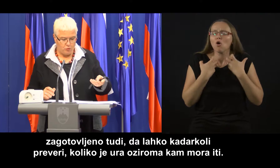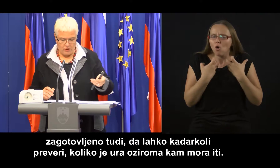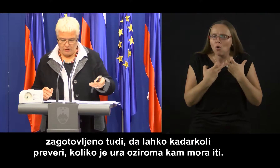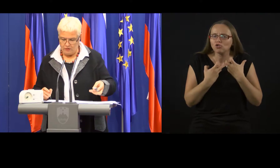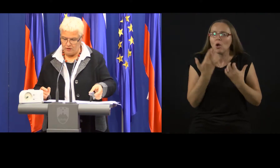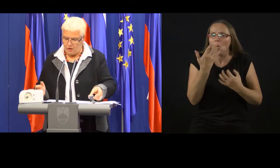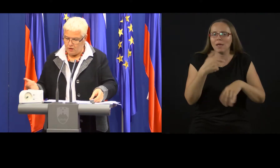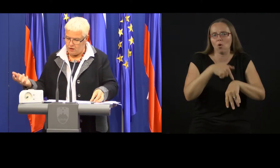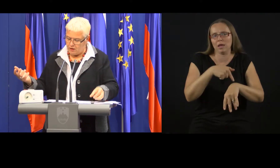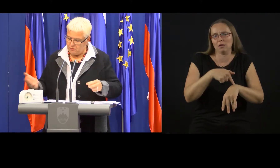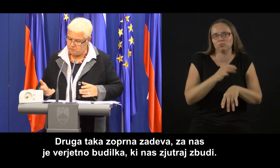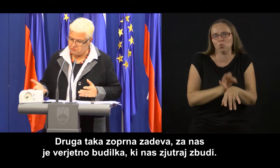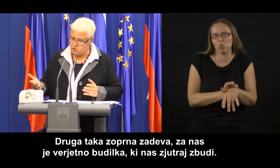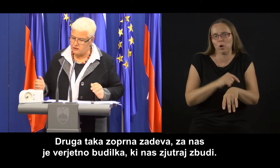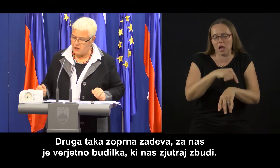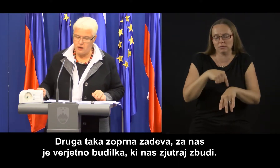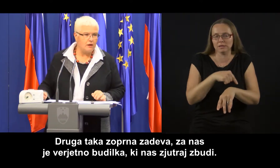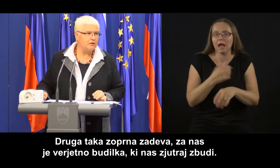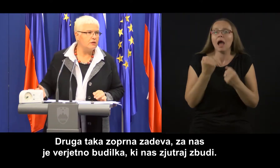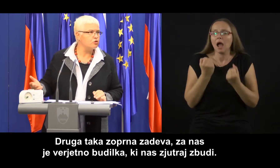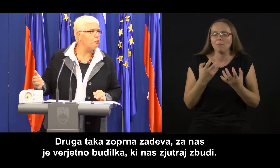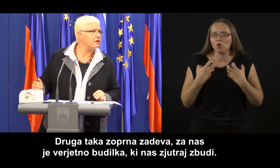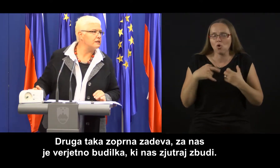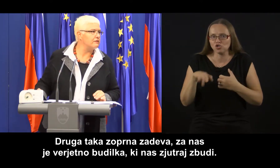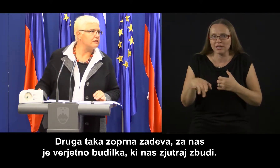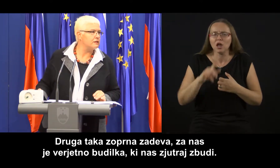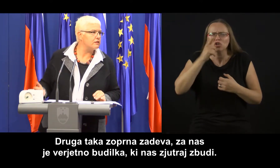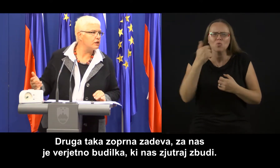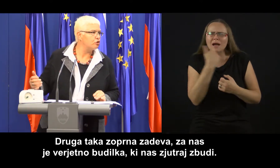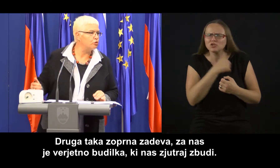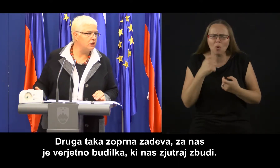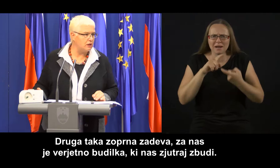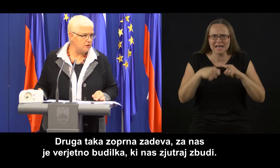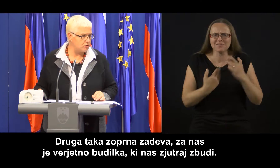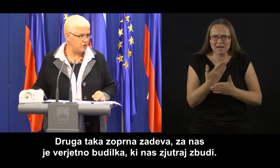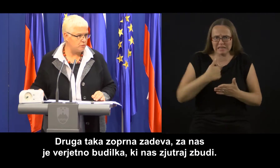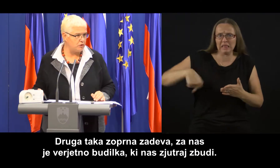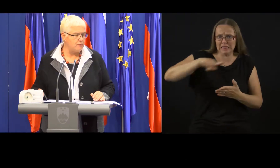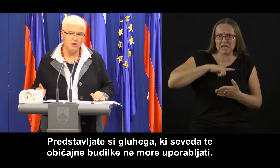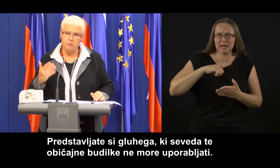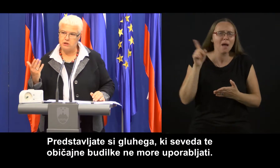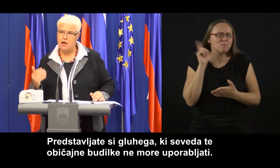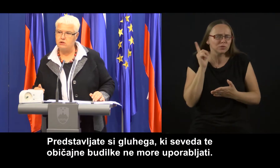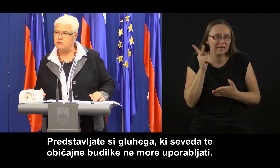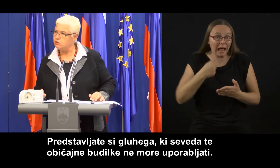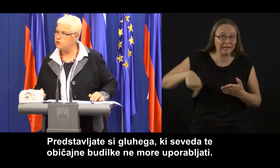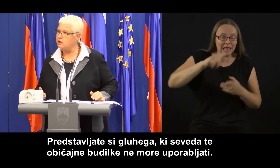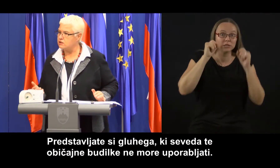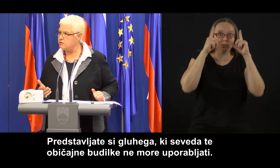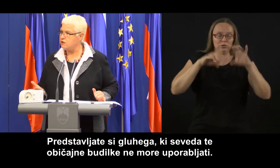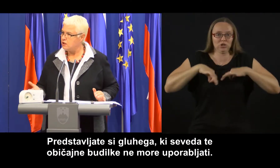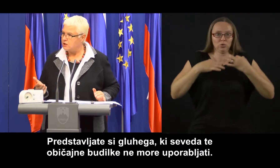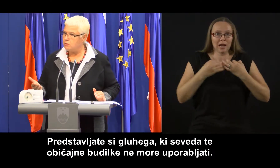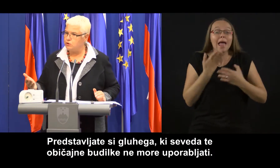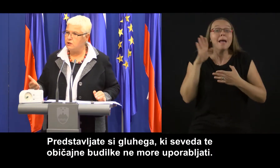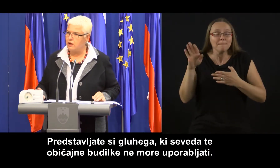kam more iti. Druga taka zoprna zadeva za nas je verjetno budilka, ki nas jutri zbudi. Predstavljajte si gluhega, ki